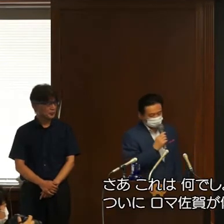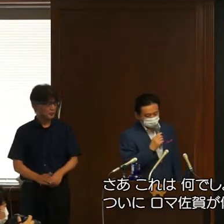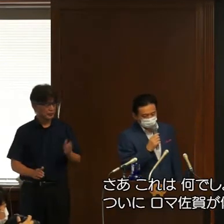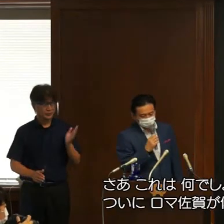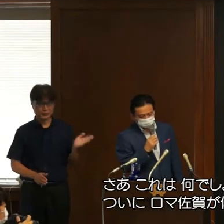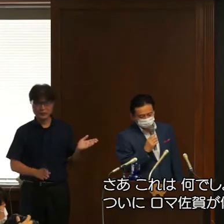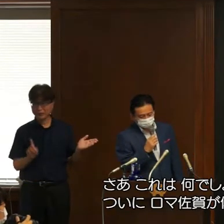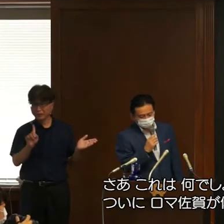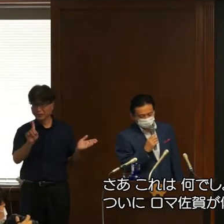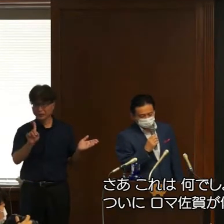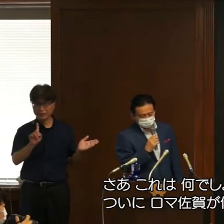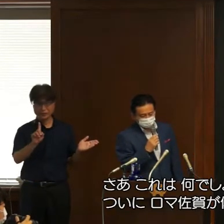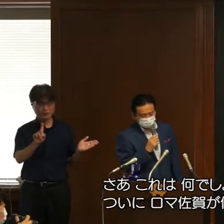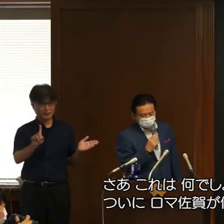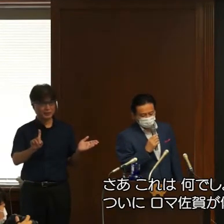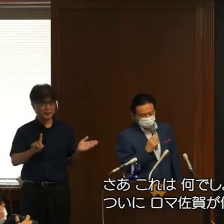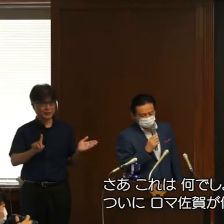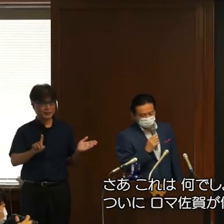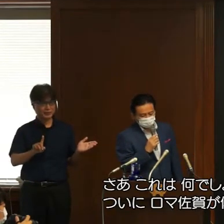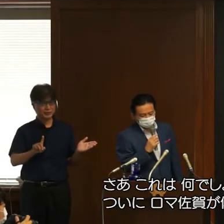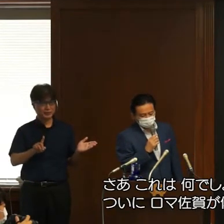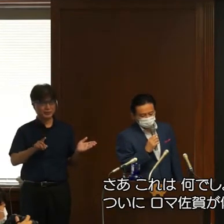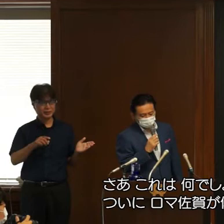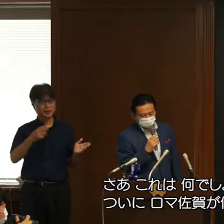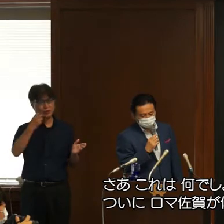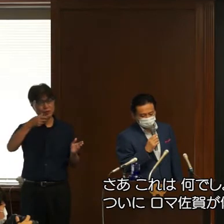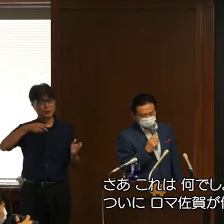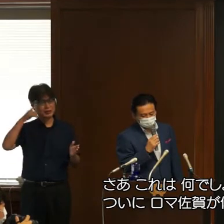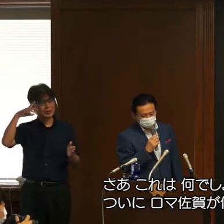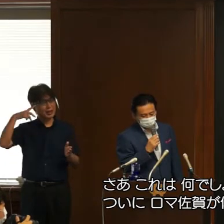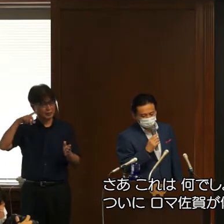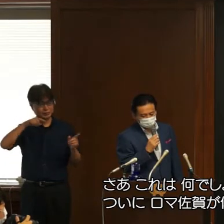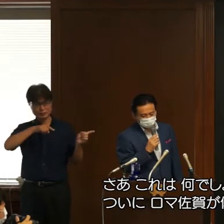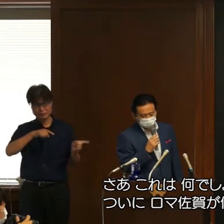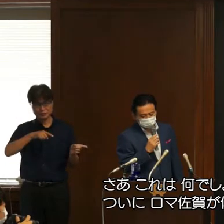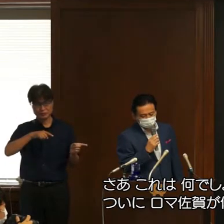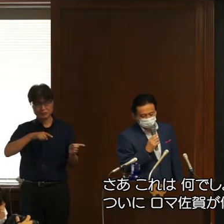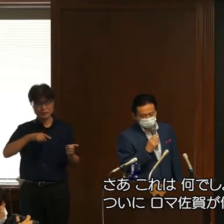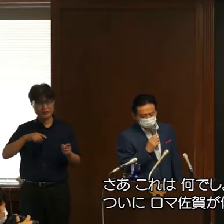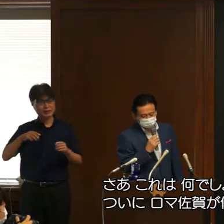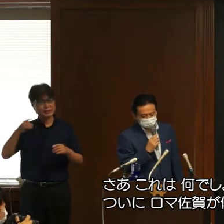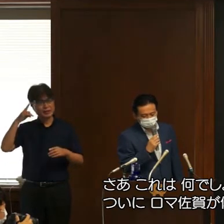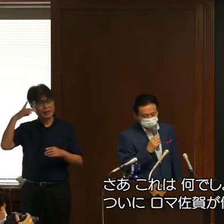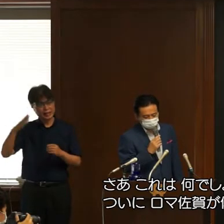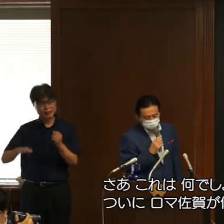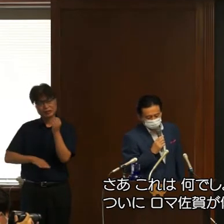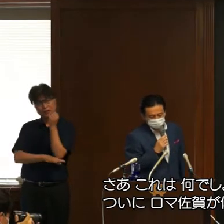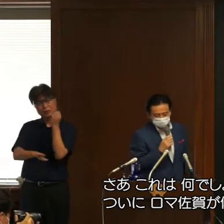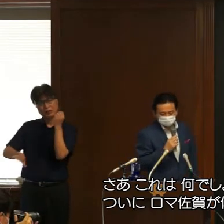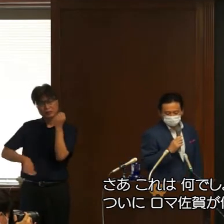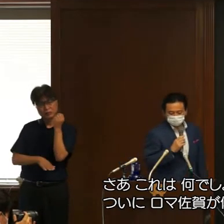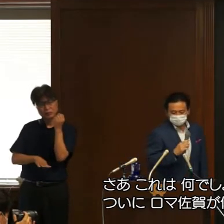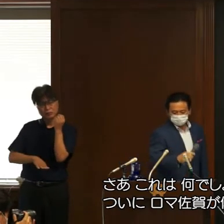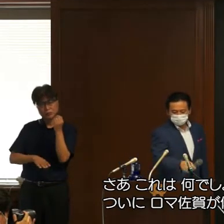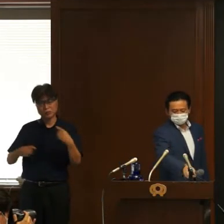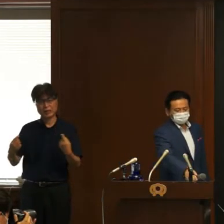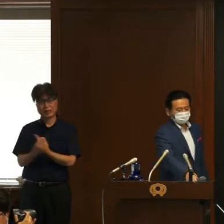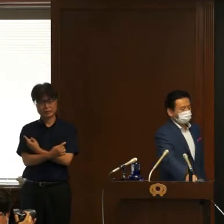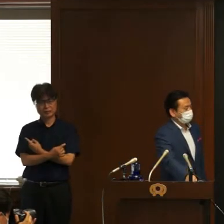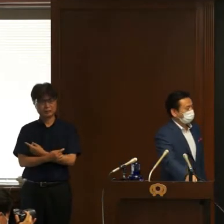これは何でしょう。ついに野間佐賀が佐賀のインフラになります。